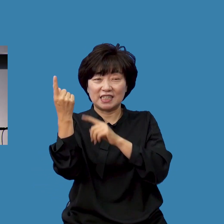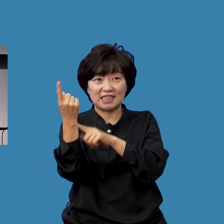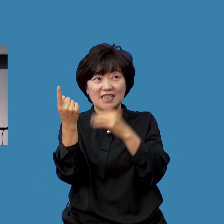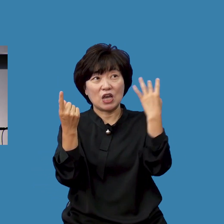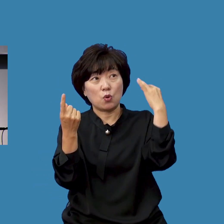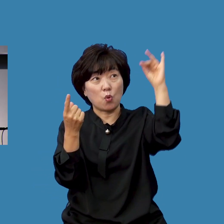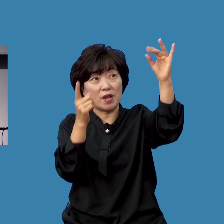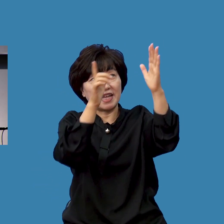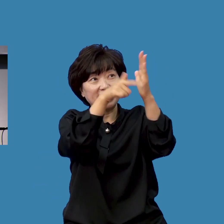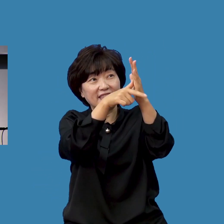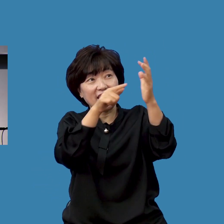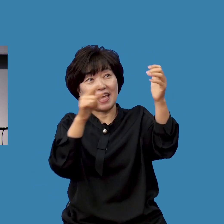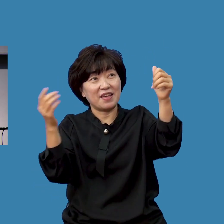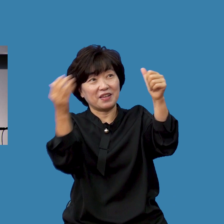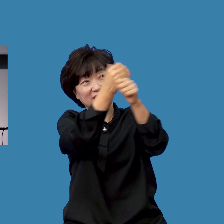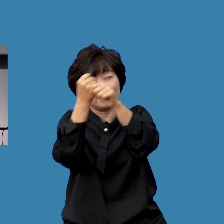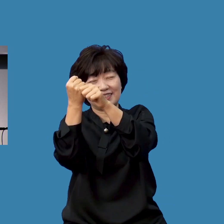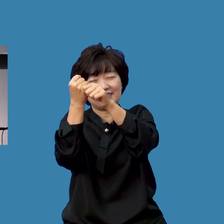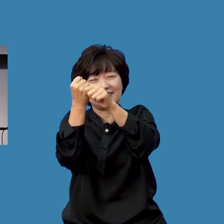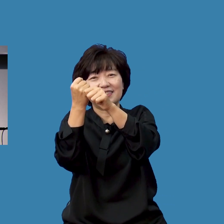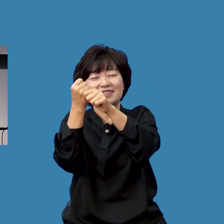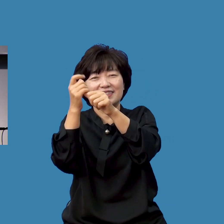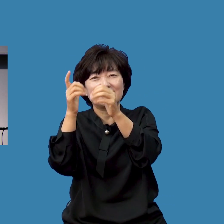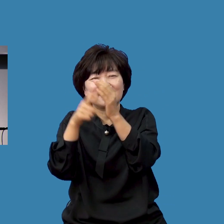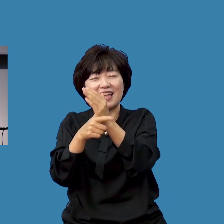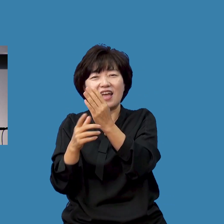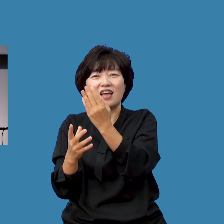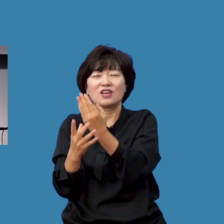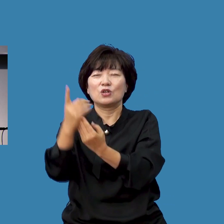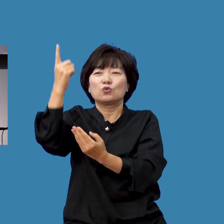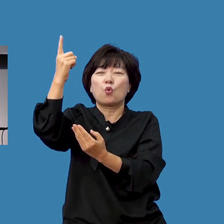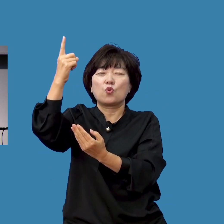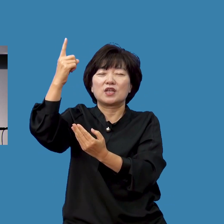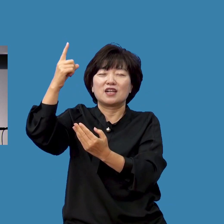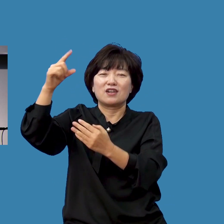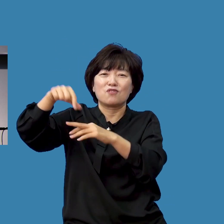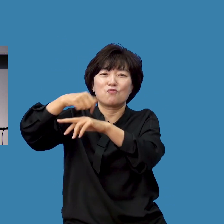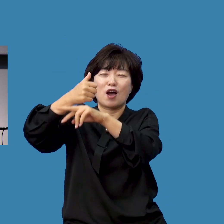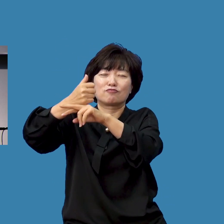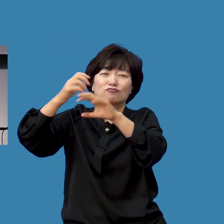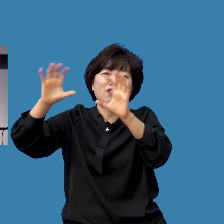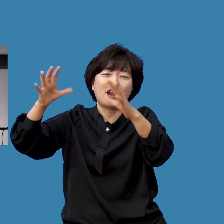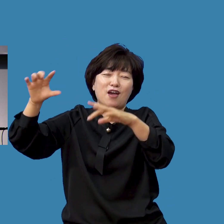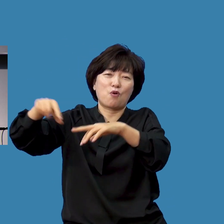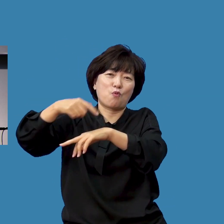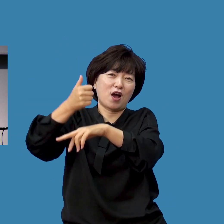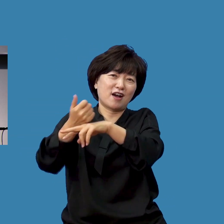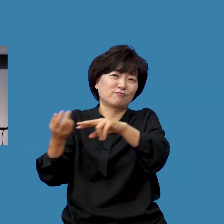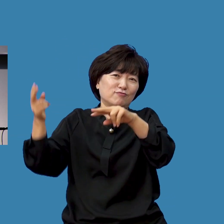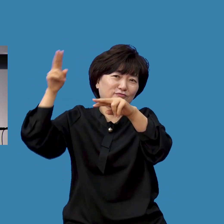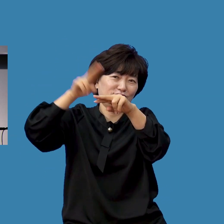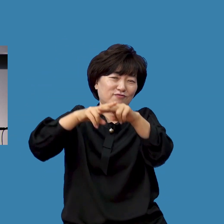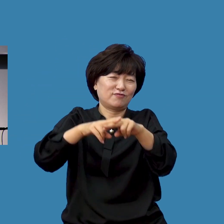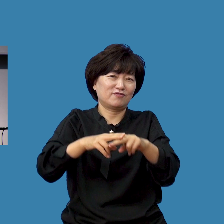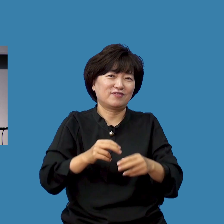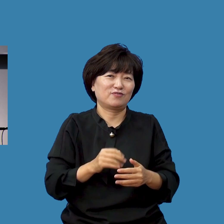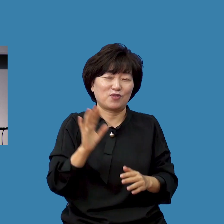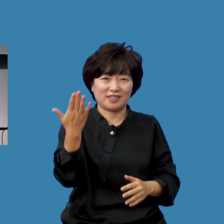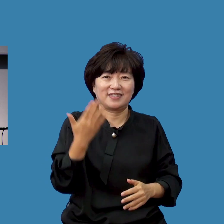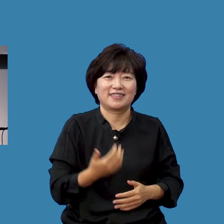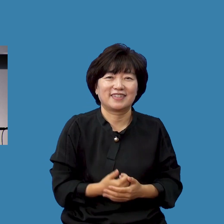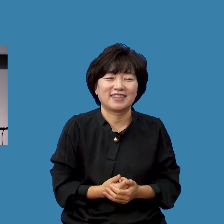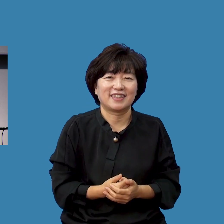골리앗의 시간에 다윗이 심었을 때 결국 거둔 게 뭐예요? 통일 왕국의 왕이 되는 열매를 거둔